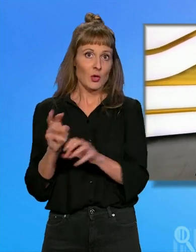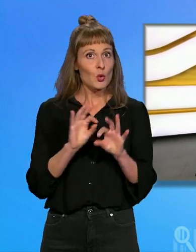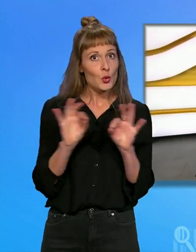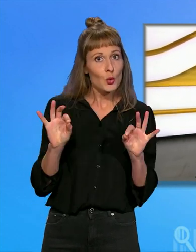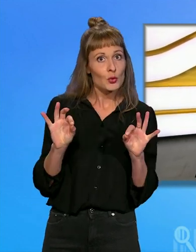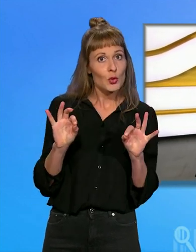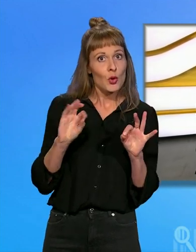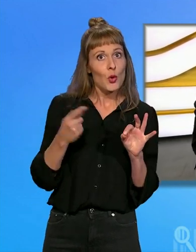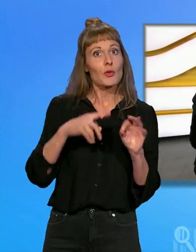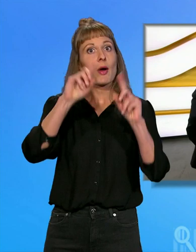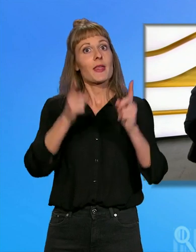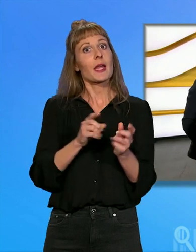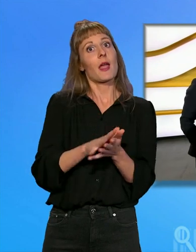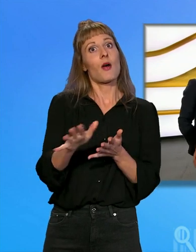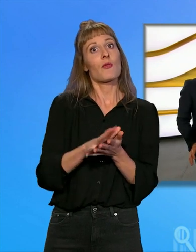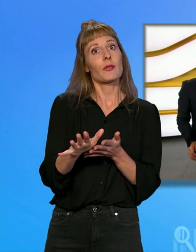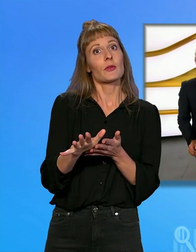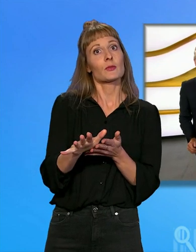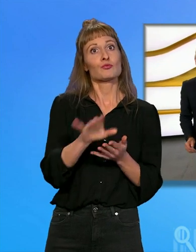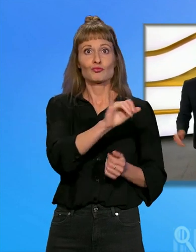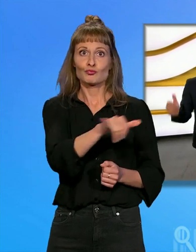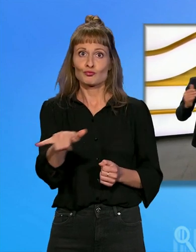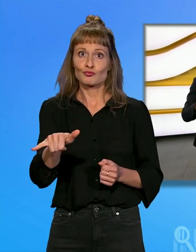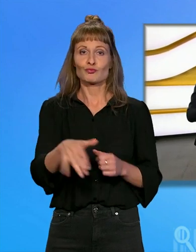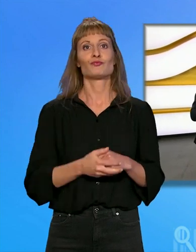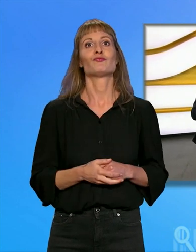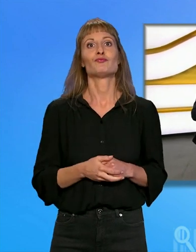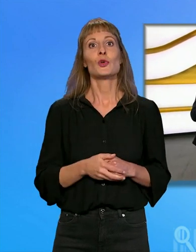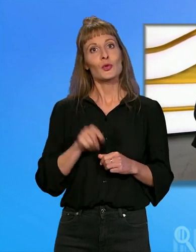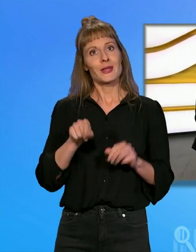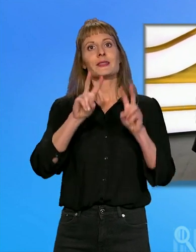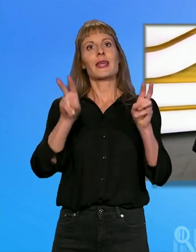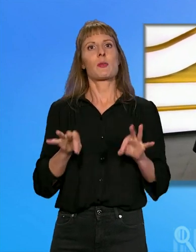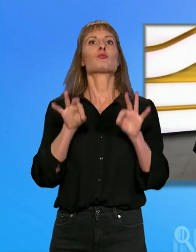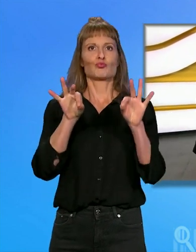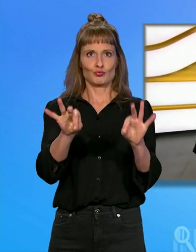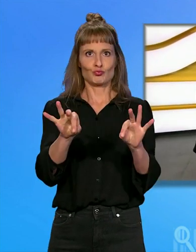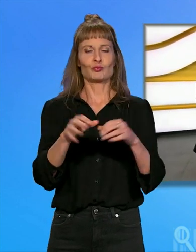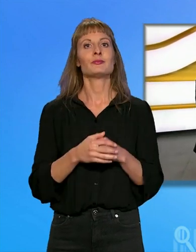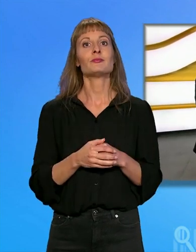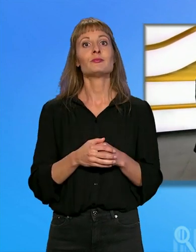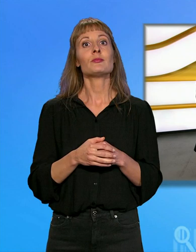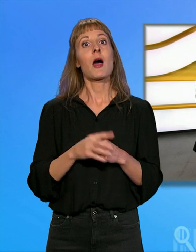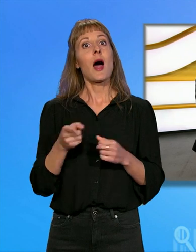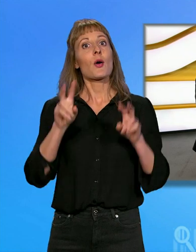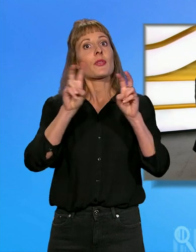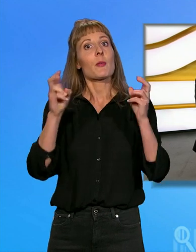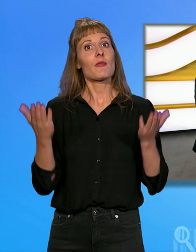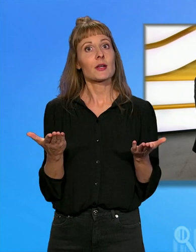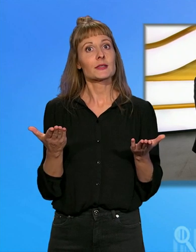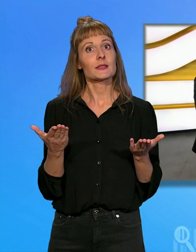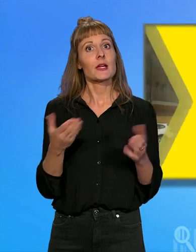wenig Energieaufwand kann dörren. Das machen wir ein bisschen später in der Sendung. Und wir kümmern uns um die Arbeitsbedingungen